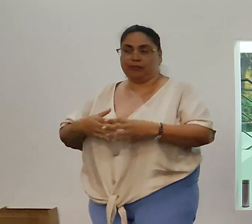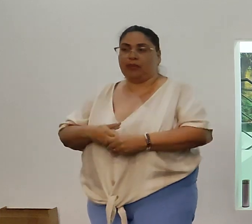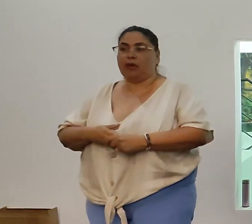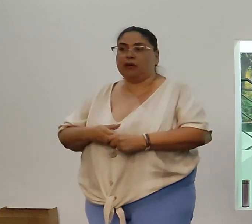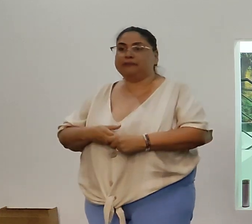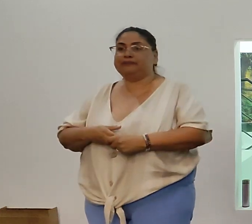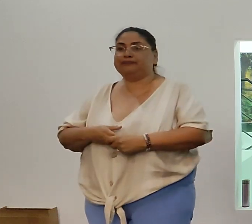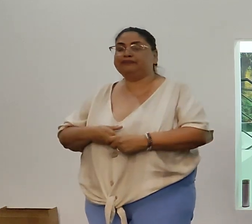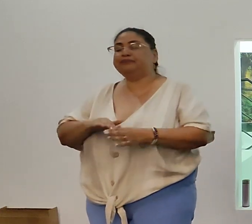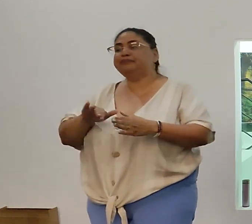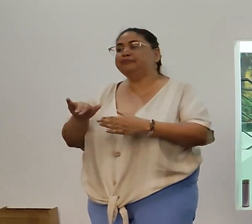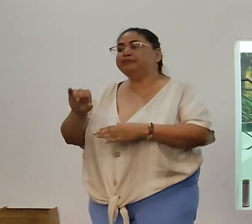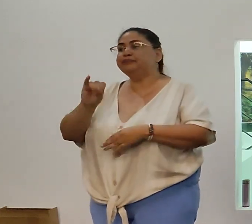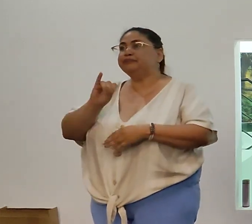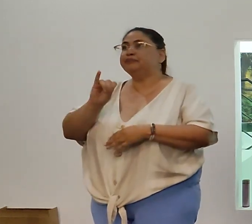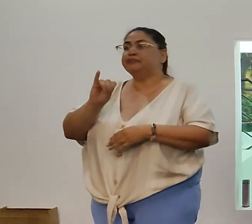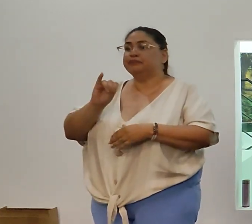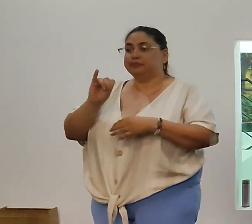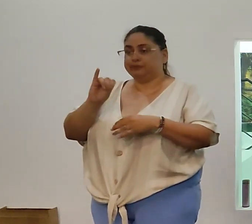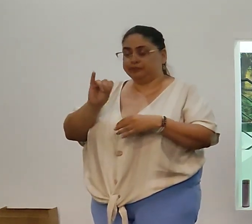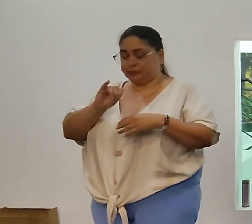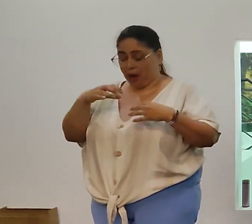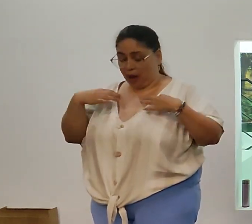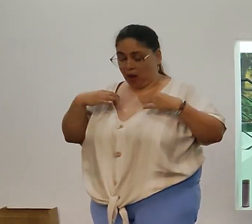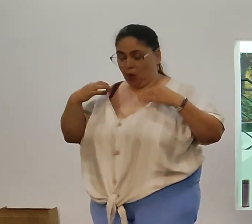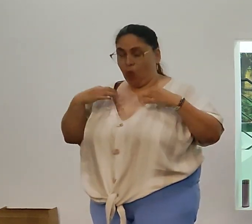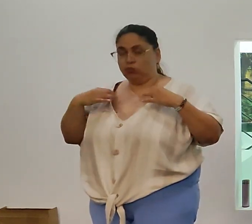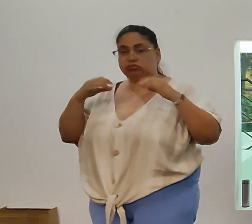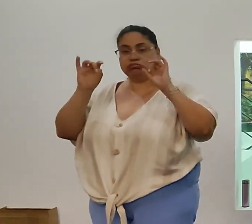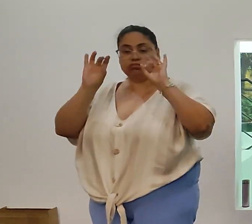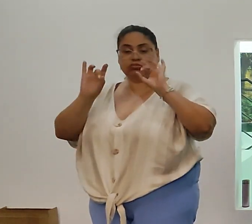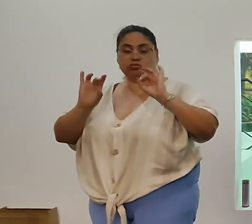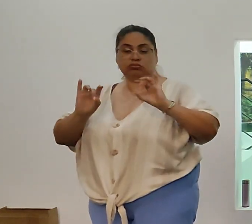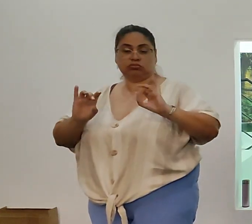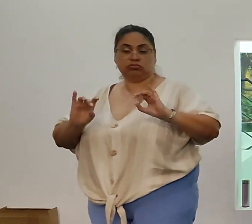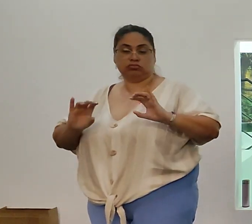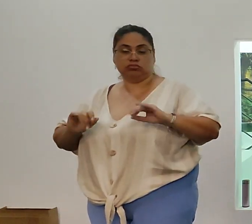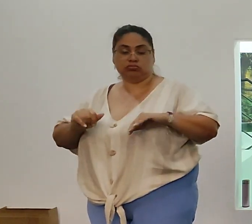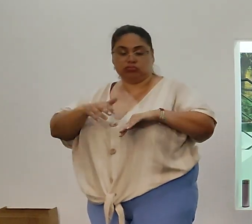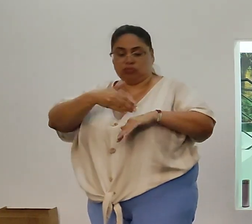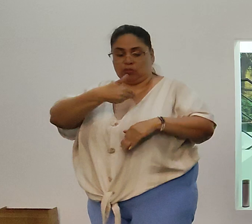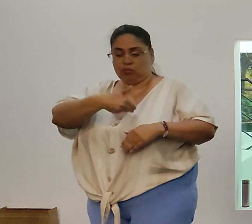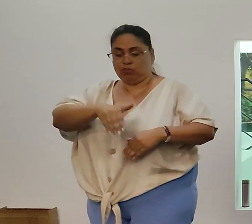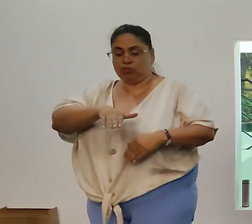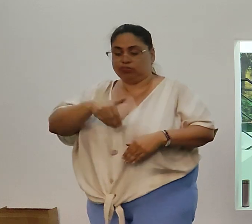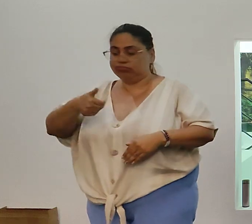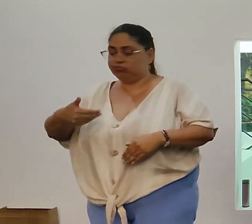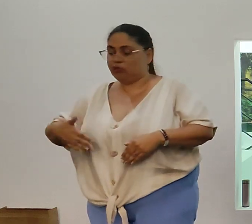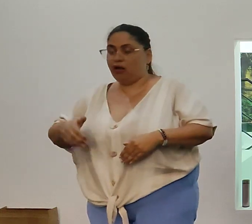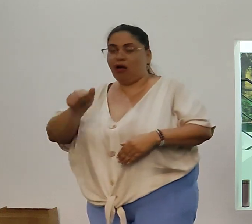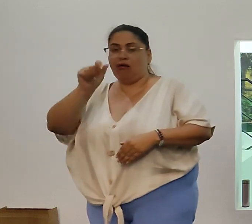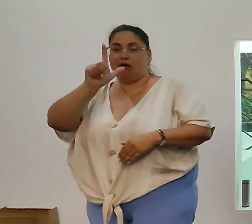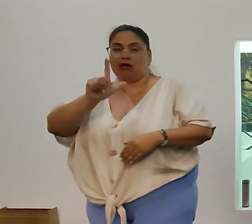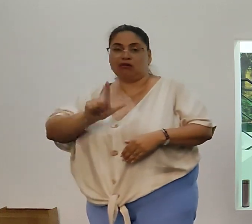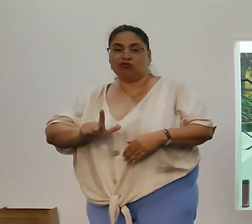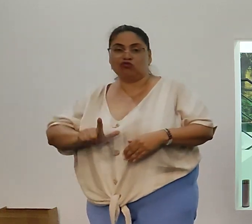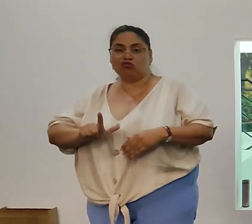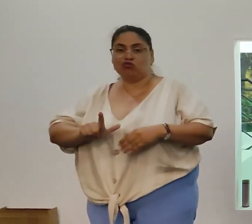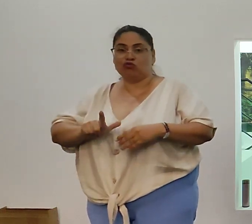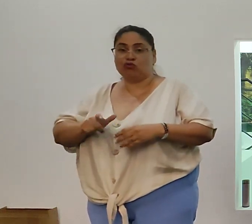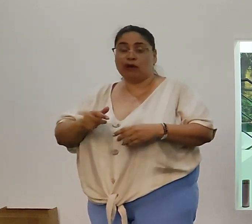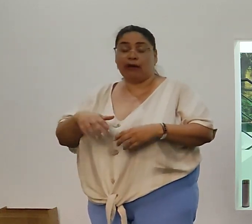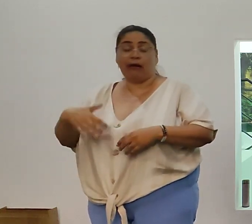Irmãos, a roupa de púrpura, ela era uma tinta natural que era extraída de um molusco do mar,